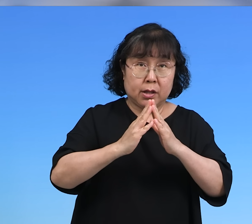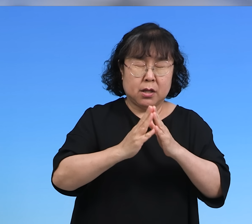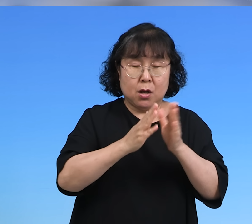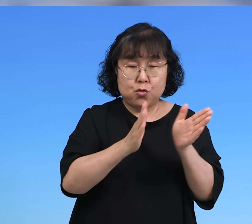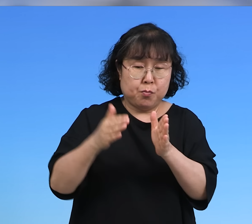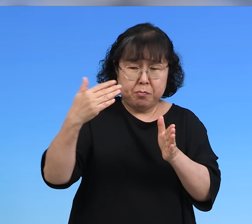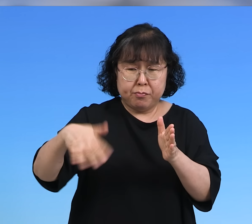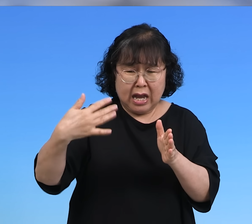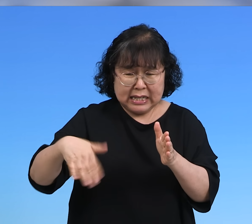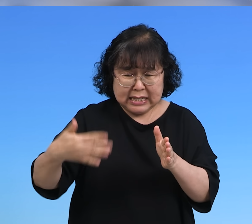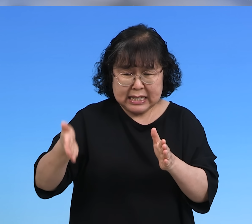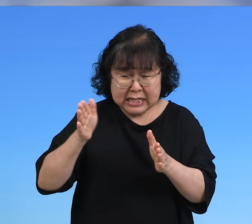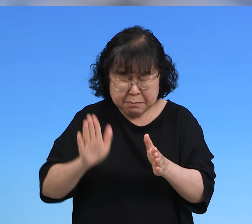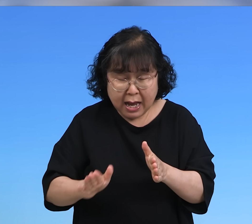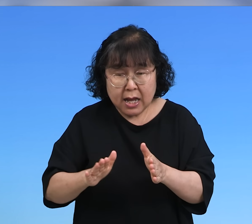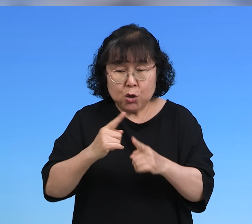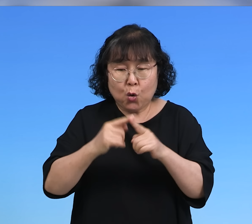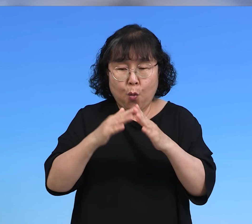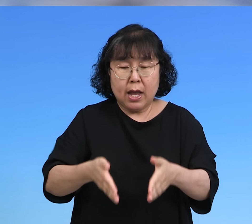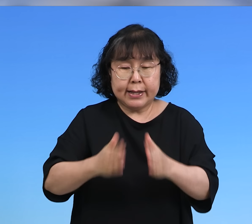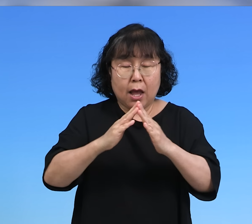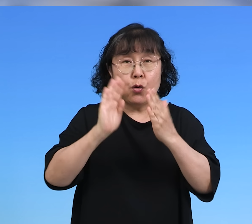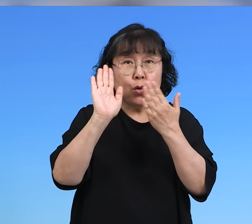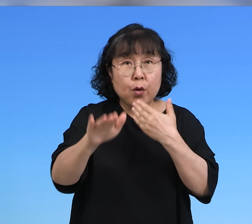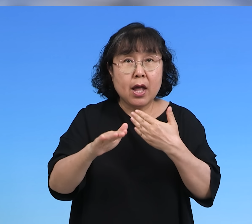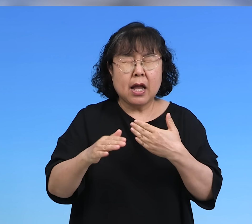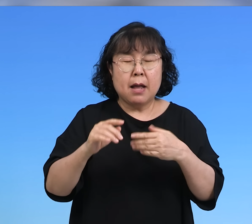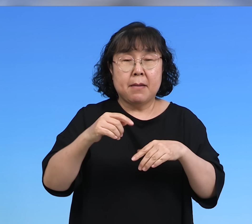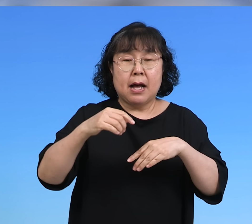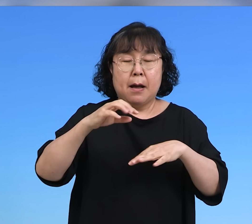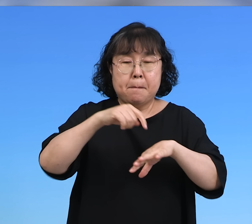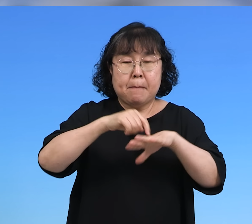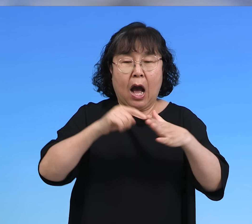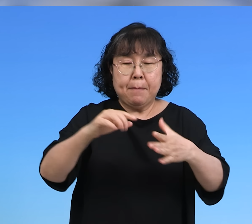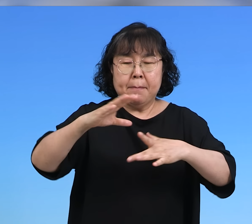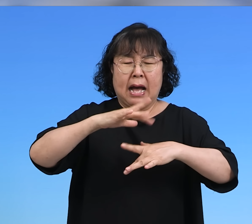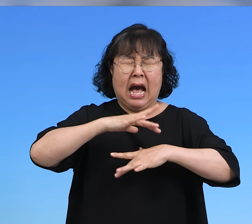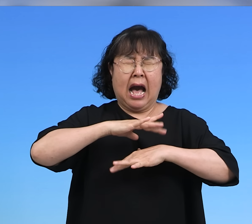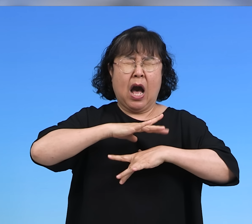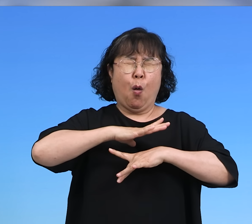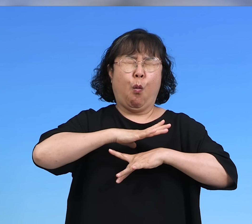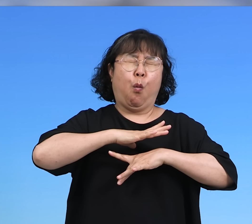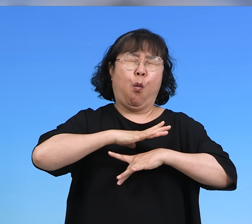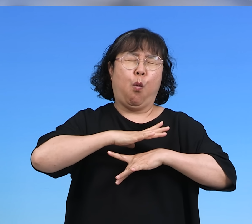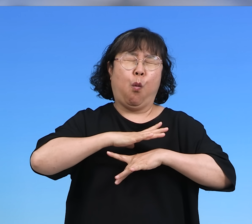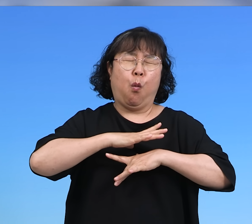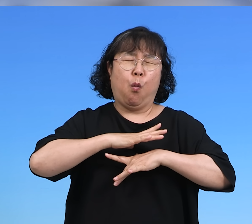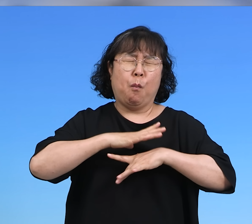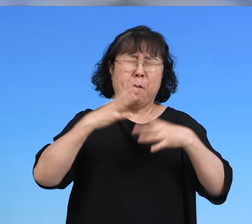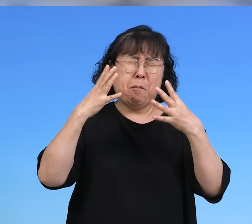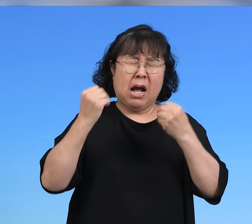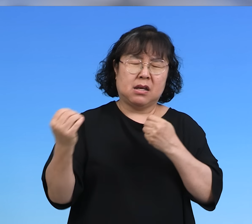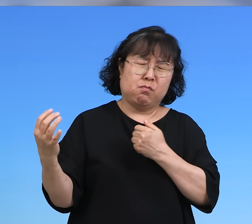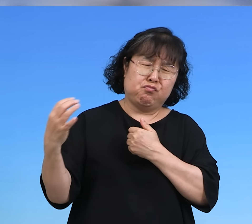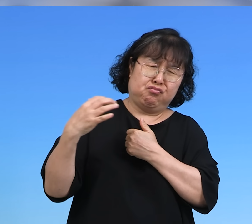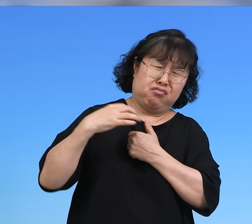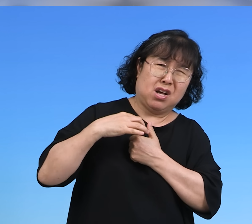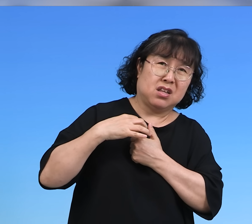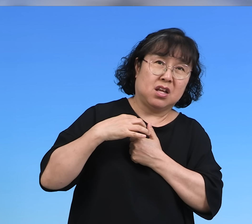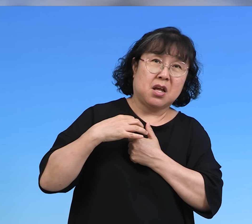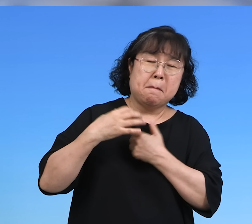그러셔가지고 준비도 안 된 상태로 개척을 하고 나니까 이제 두려움이 막 강물처럼 밀려왔습니다. 그때 진짜 많이